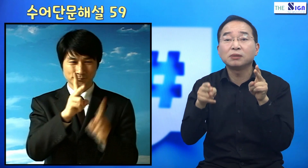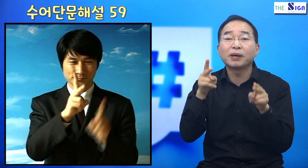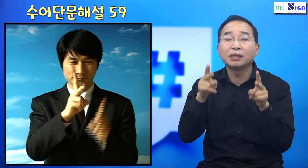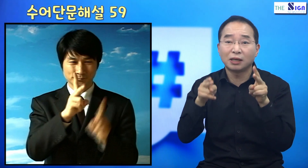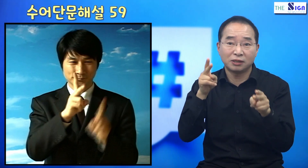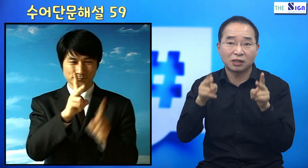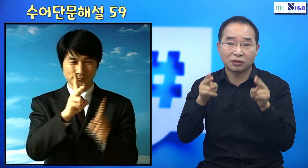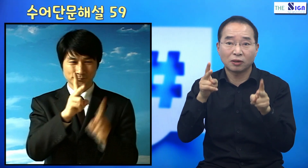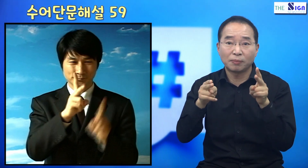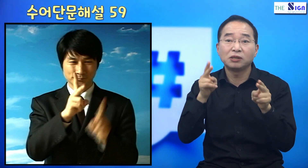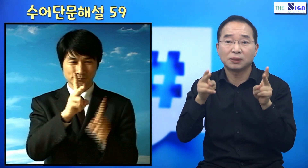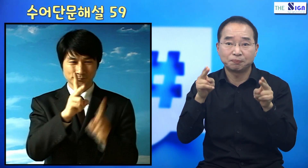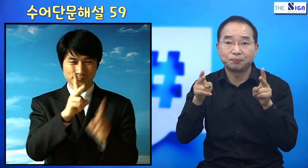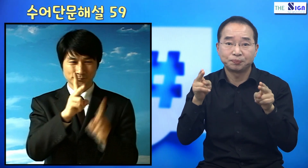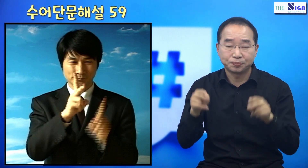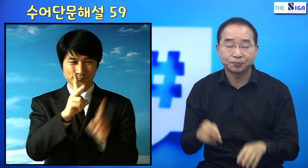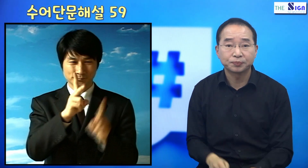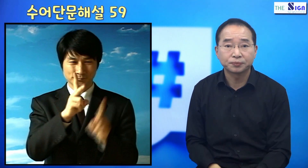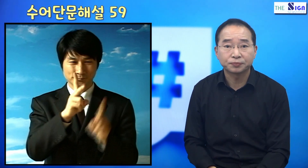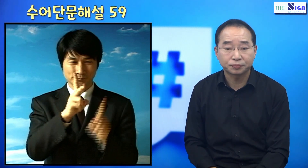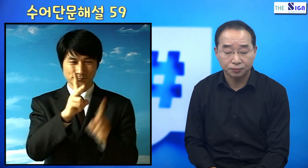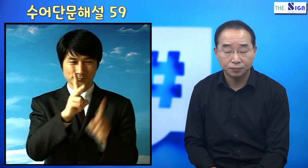그래서 편집한다를 이렇게 써요. 편집.